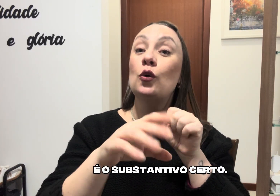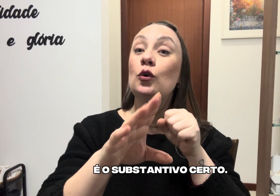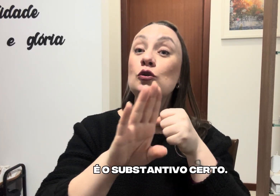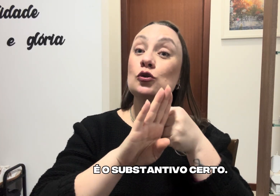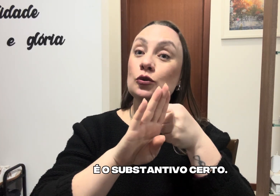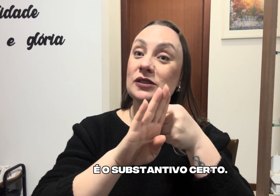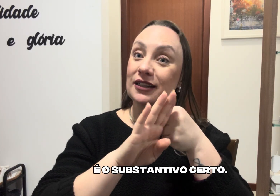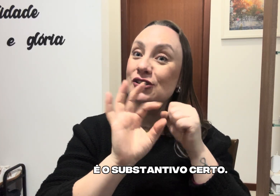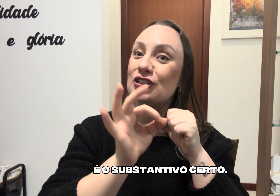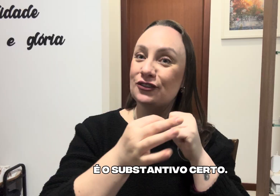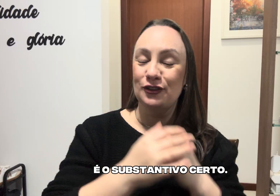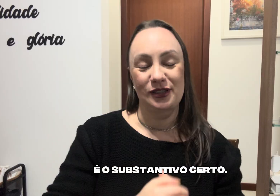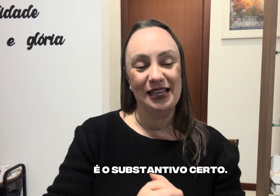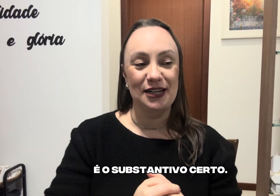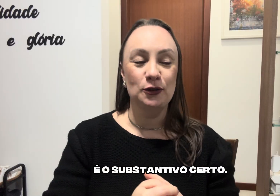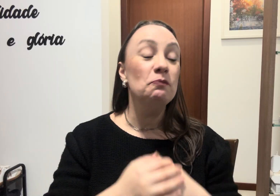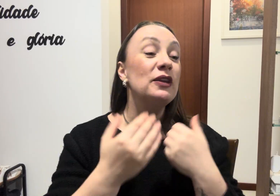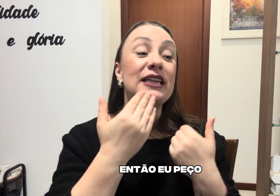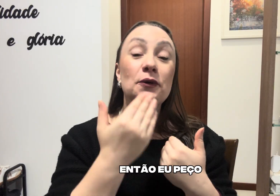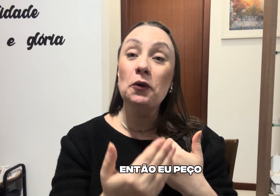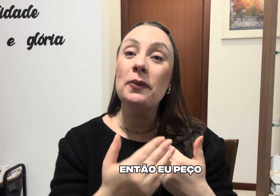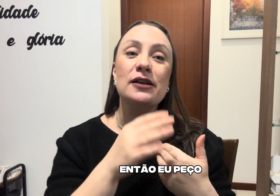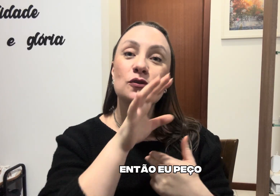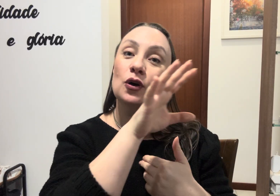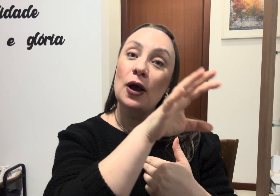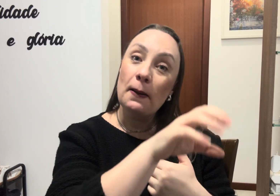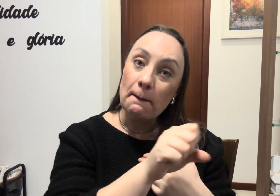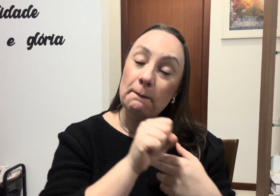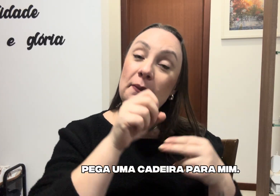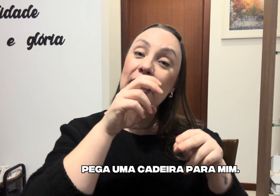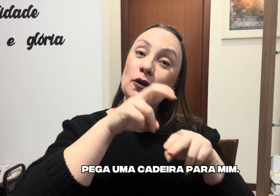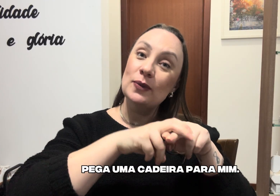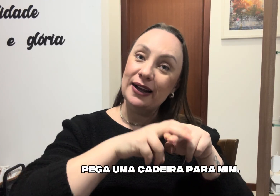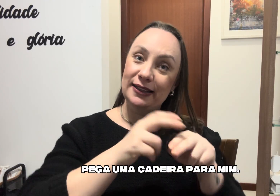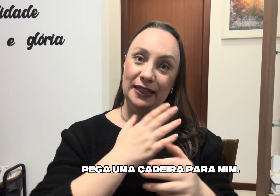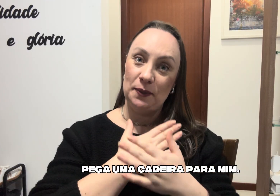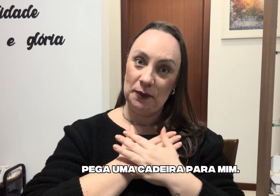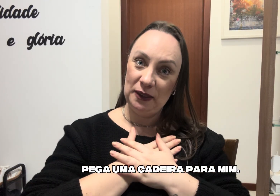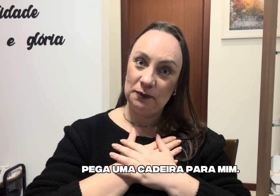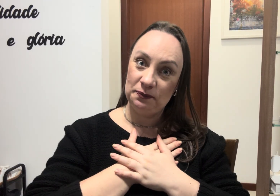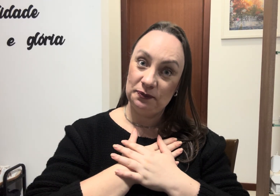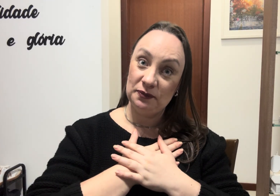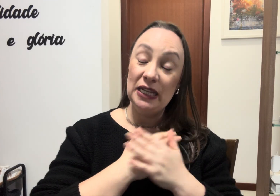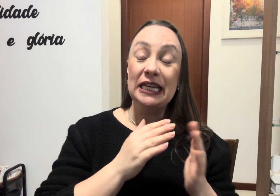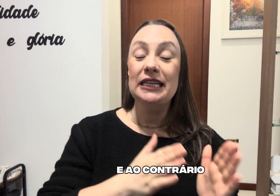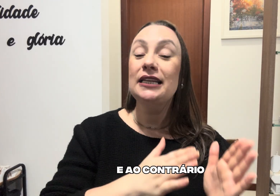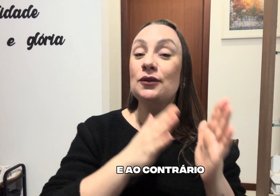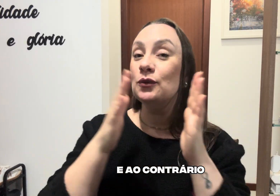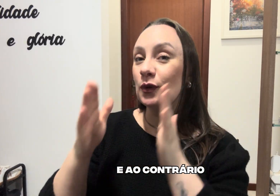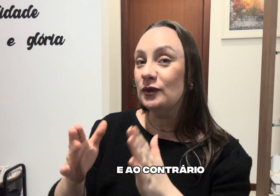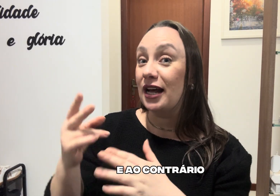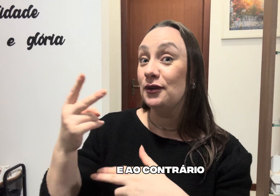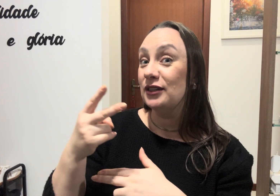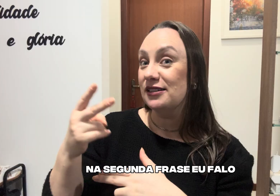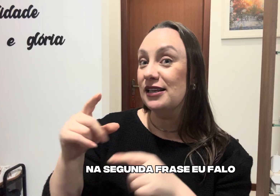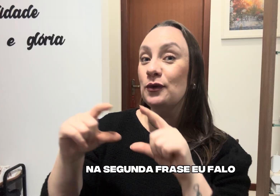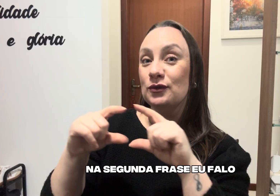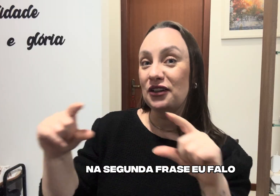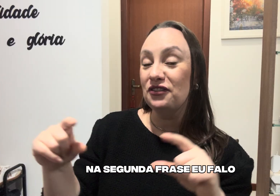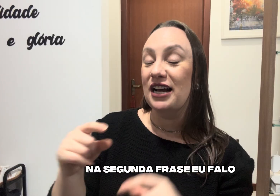o substantivo, certo? Então eu peço, pega uma cadeira para mim. E no contrário, na segunda frase